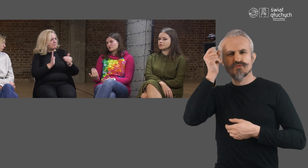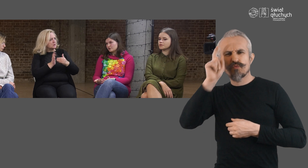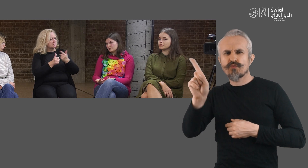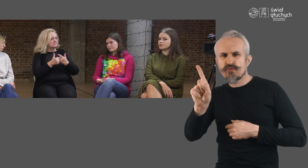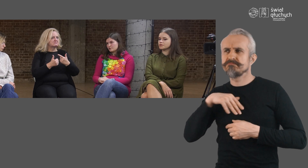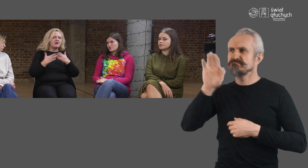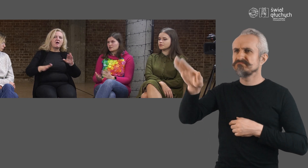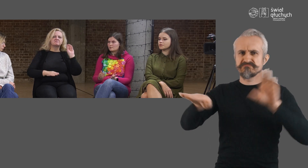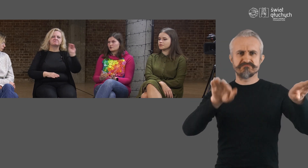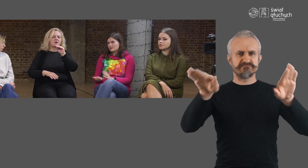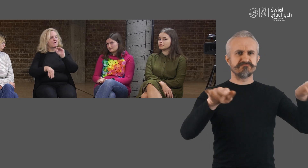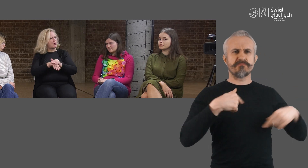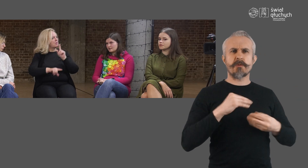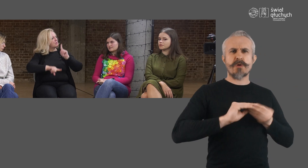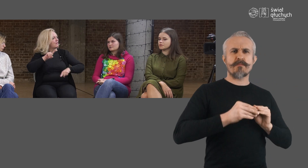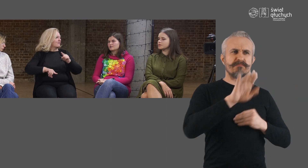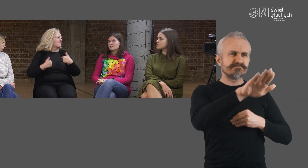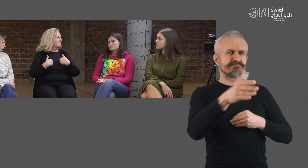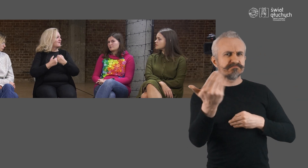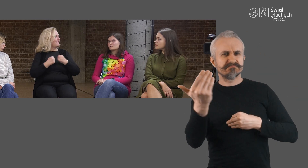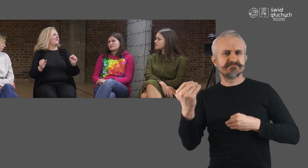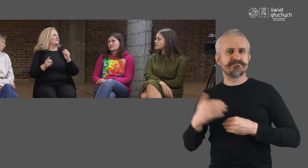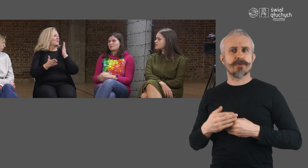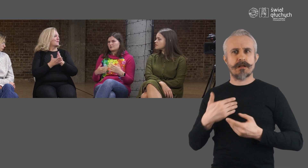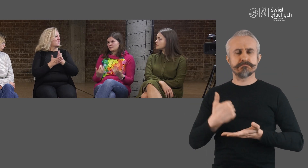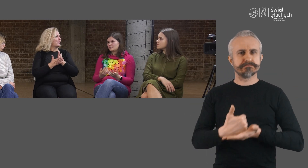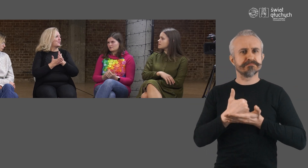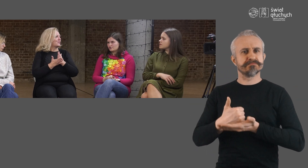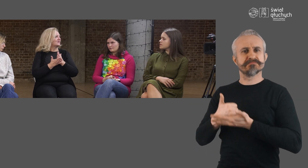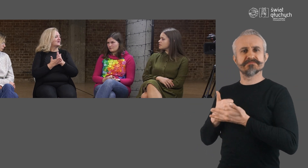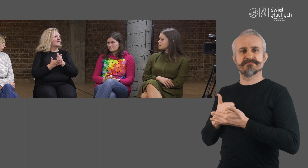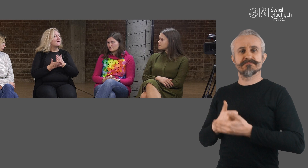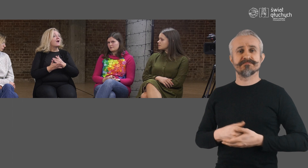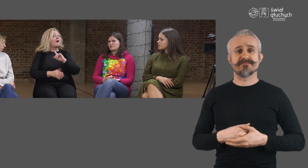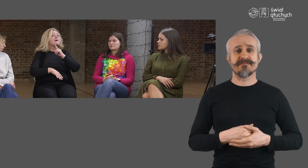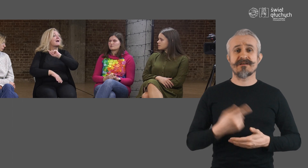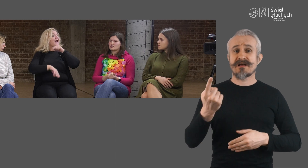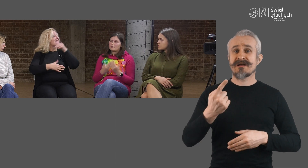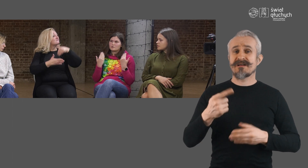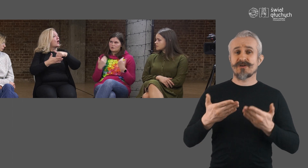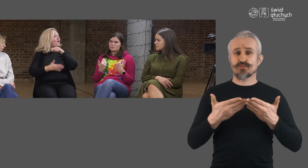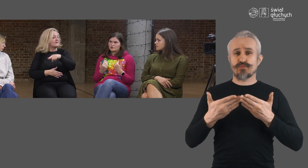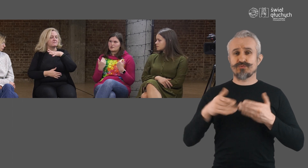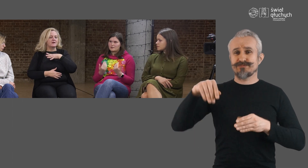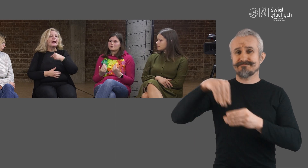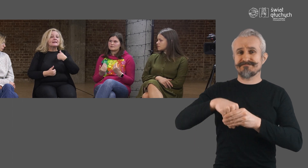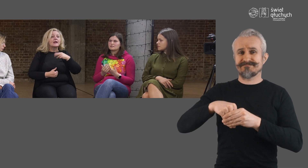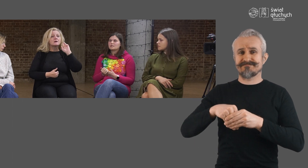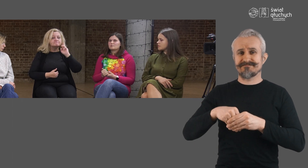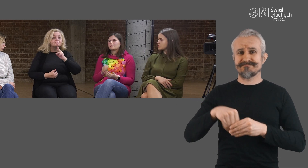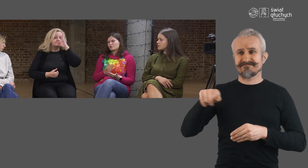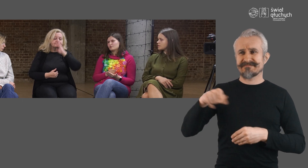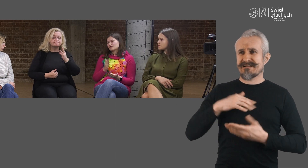otworzyłam się przed innymi, przed koleżankami, kolegami z klasy. I po prostu stanęłam nawet na godzinie wychowawczej i powiedziałam, że słuchajcie, ja mam niedosłuch, nasze